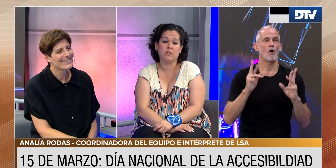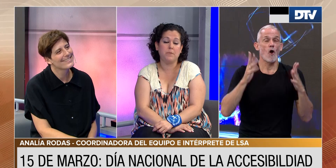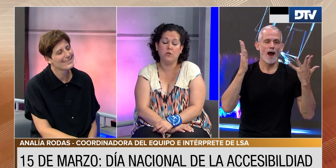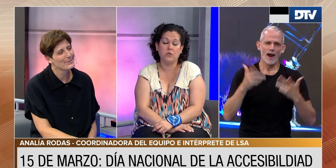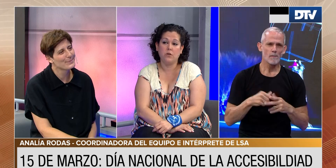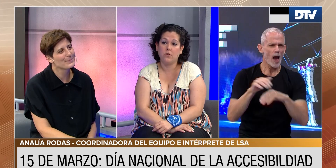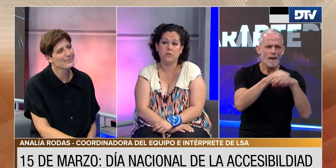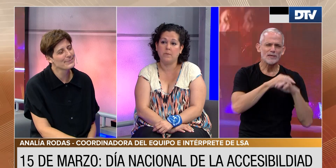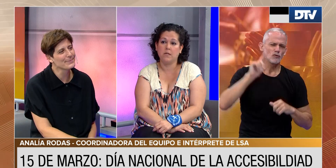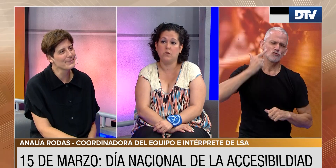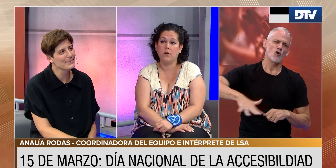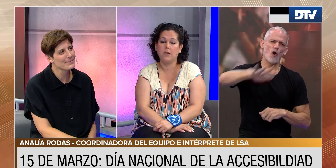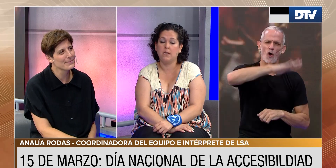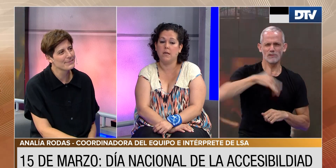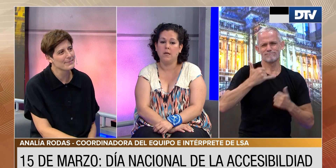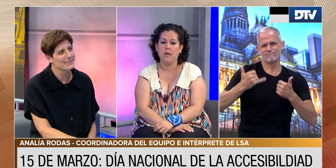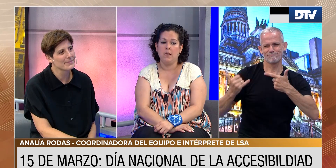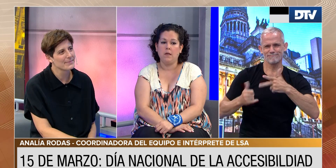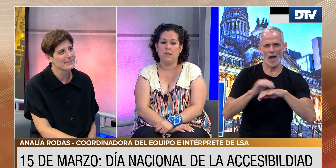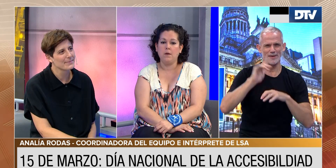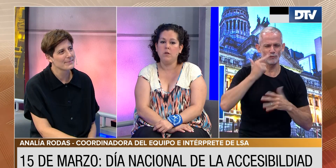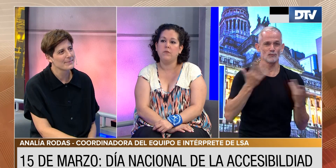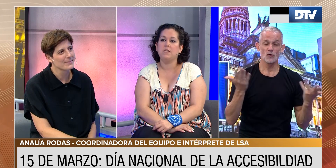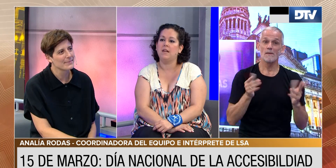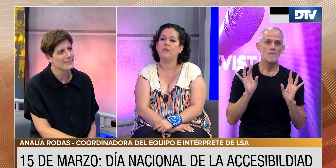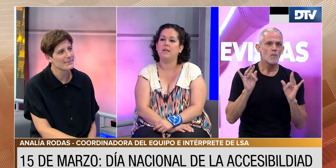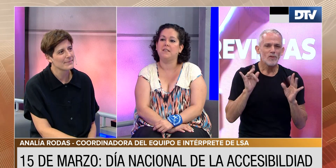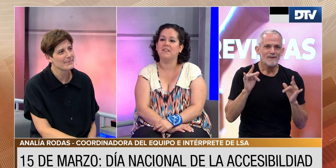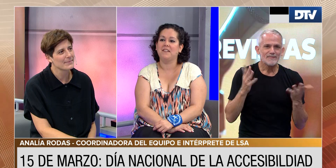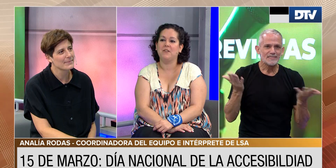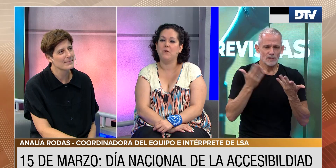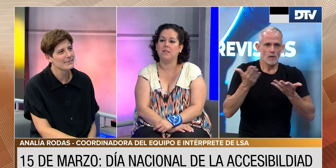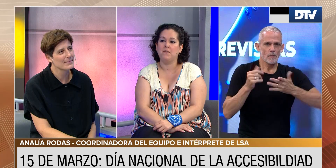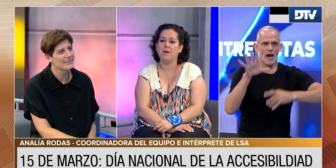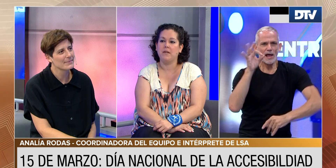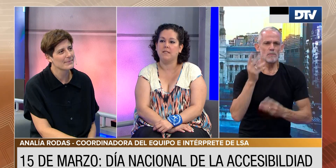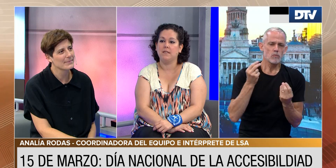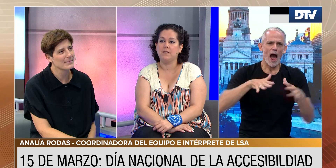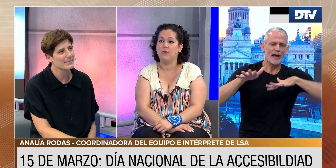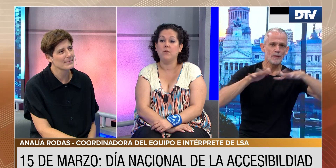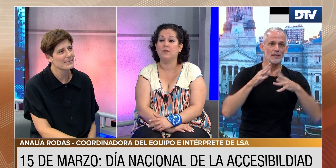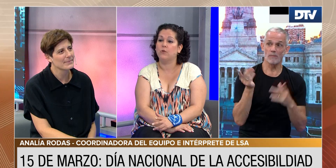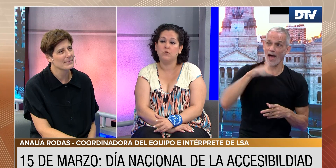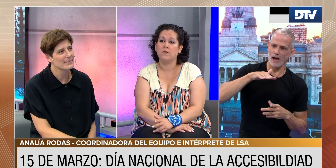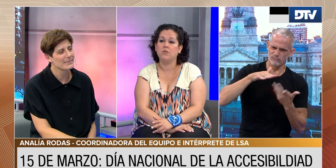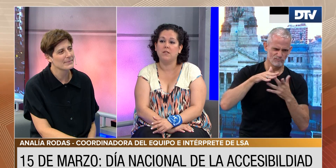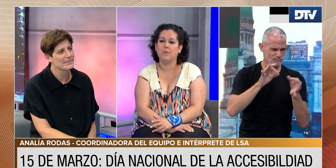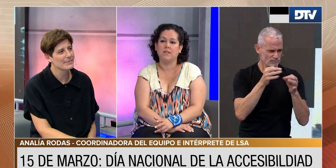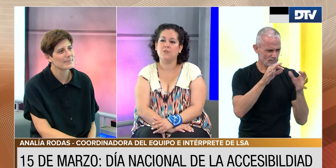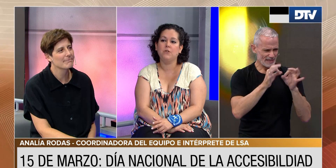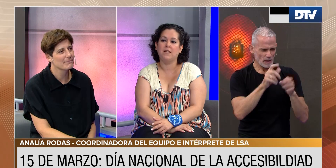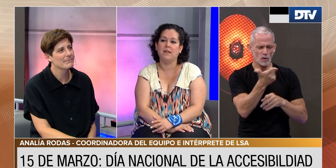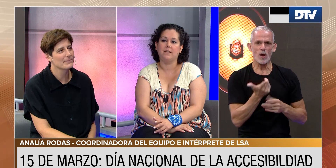Tengo muchos amigos sordos y amigas sordas que es muy difícil a la hora de tener que elegir una actividad para hacer si no cuentan con un servicio